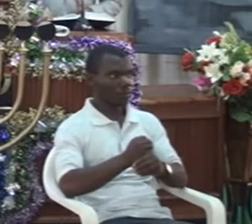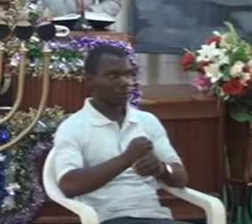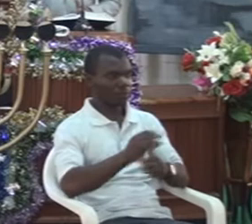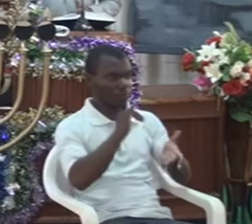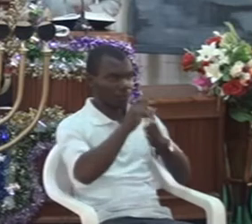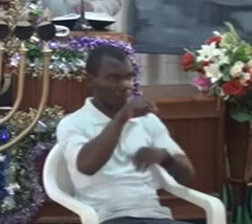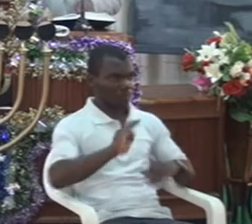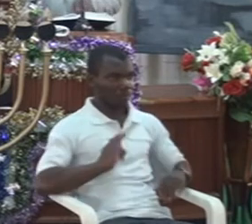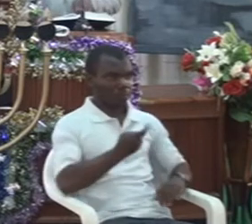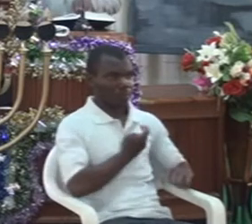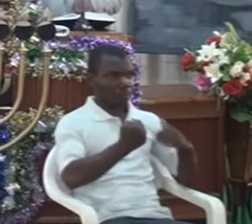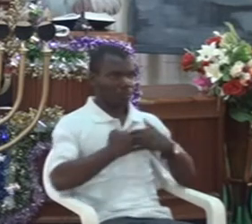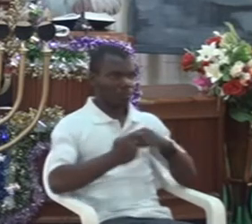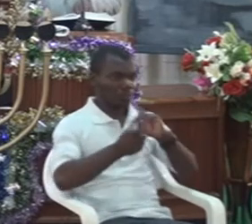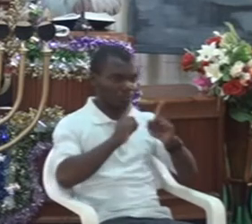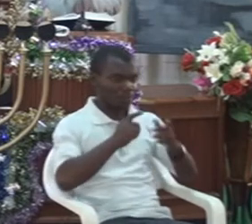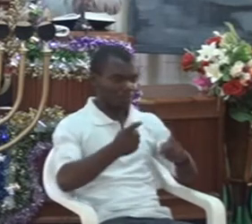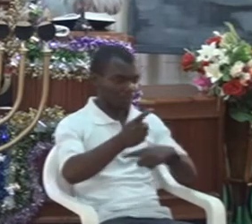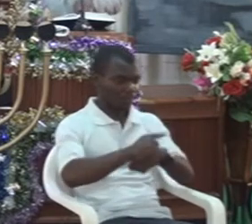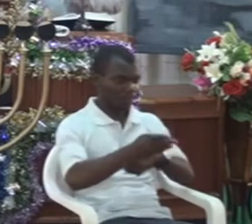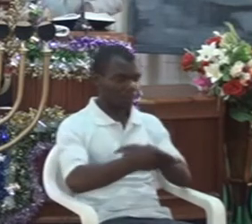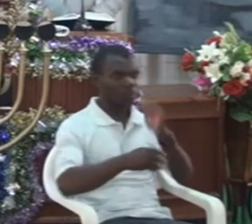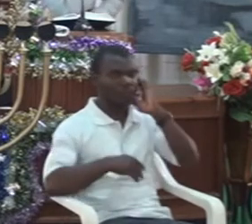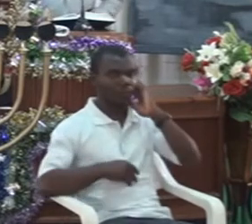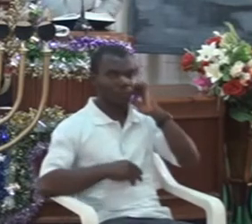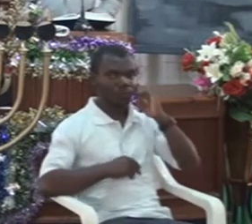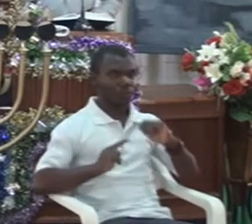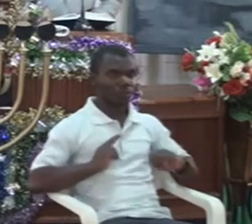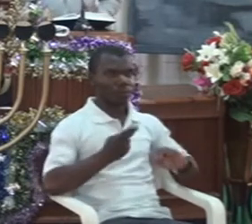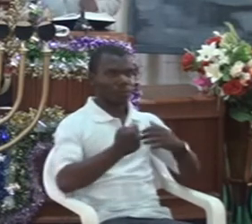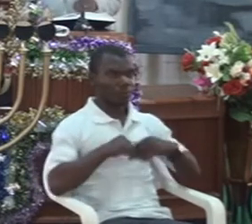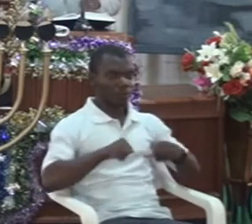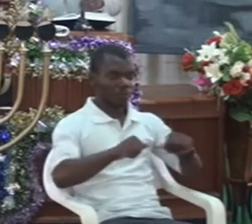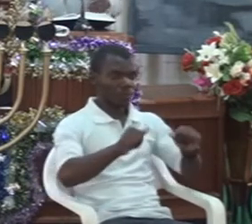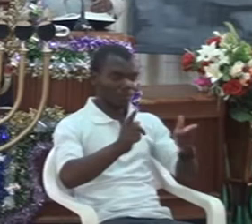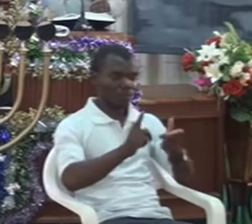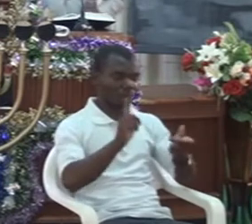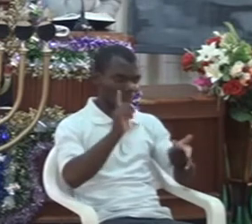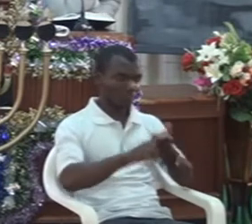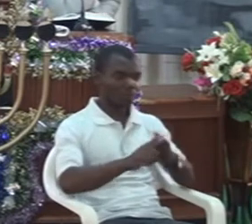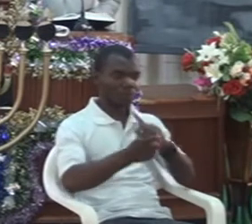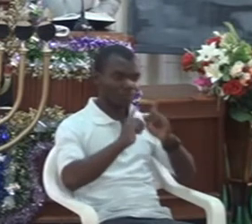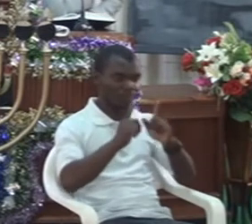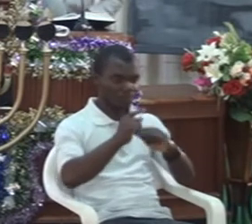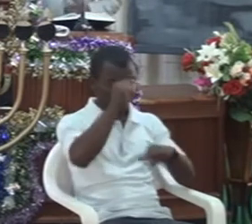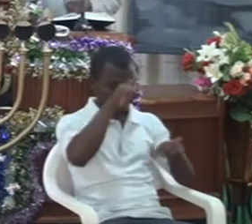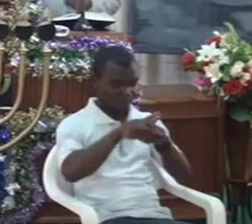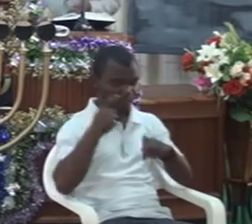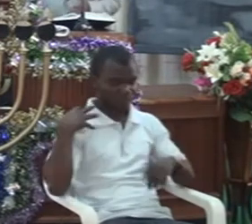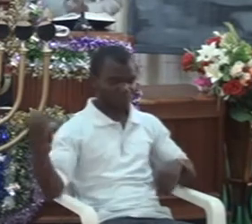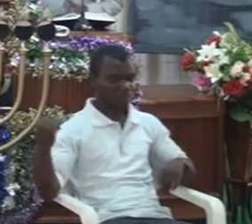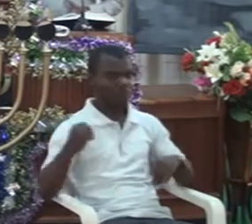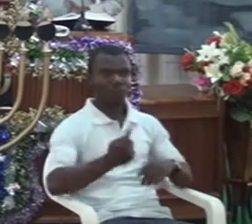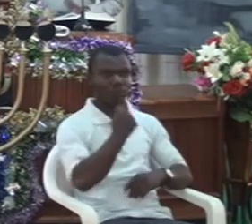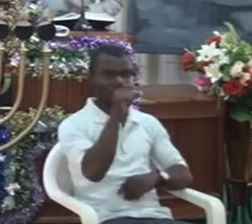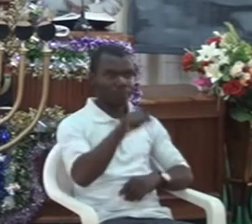Et c'est la troisième œuvre dont on va parler. On va continuer à en parler. Frère Branham